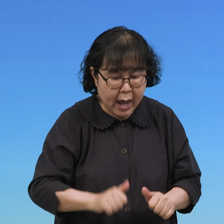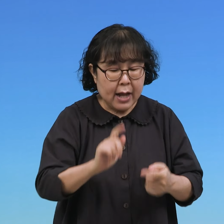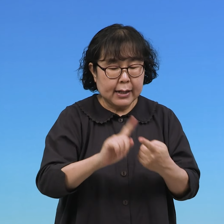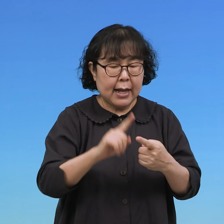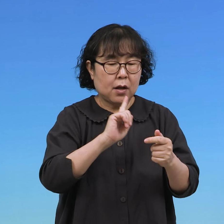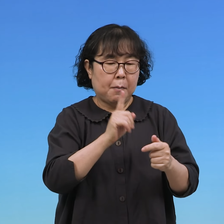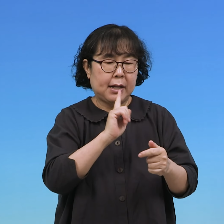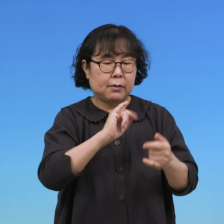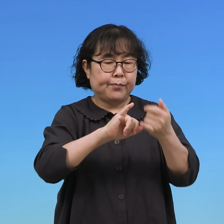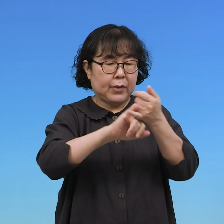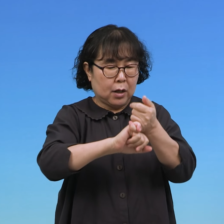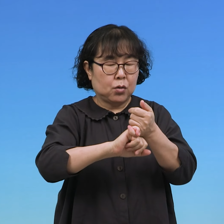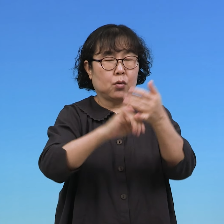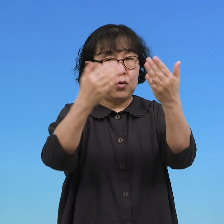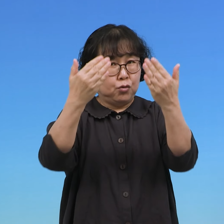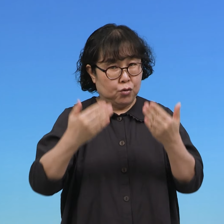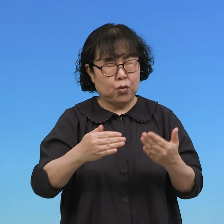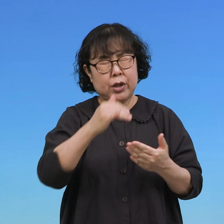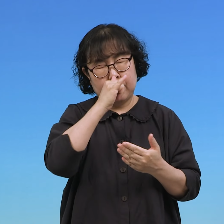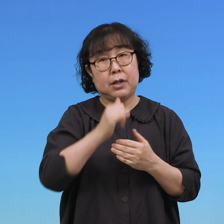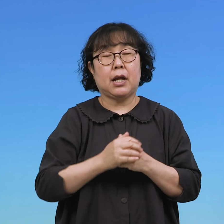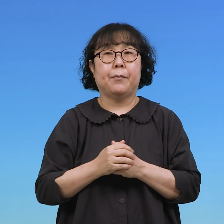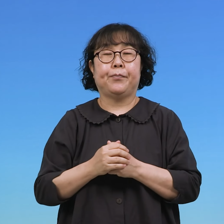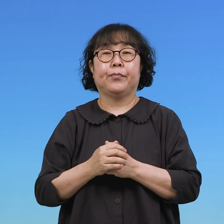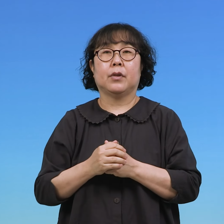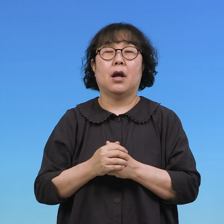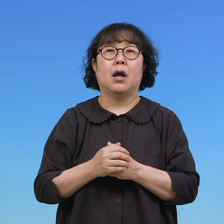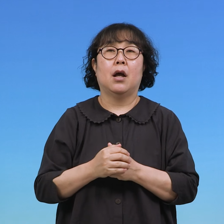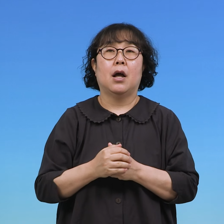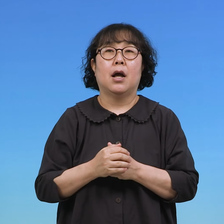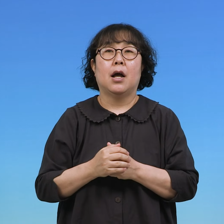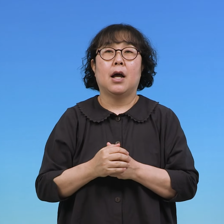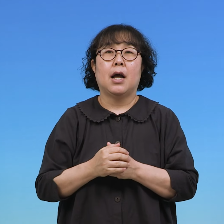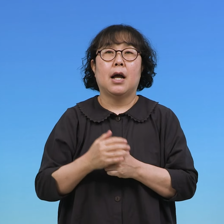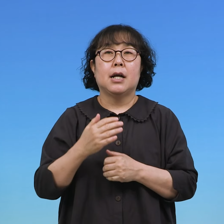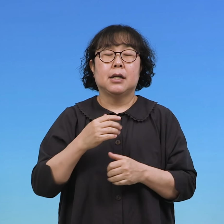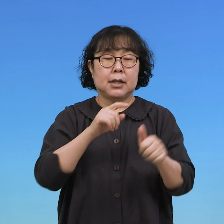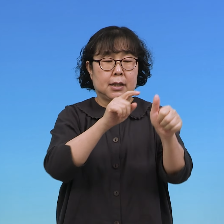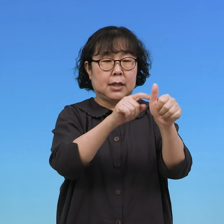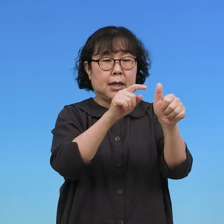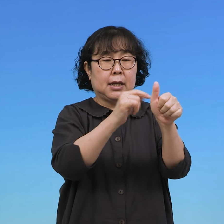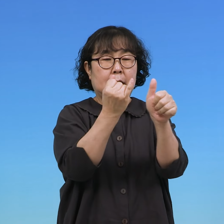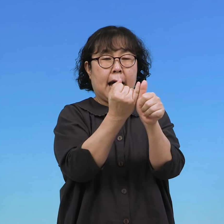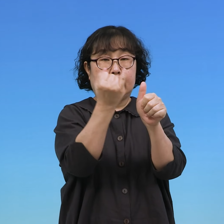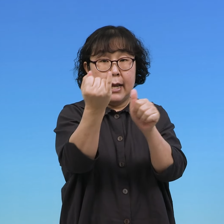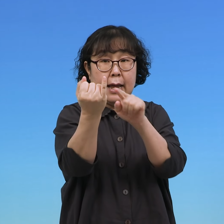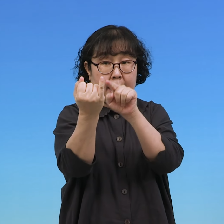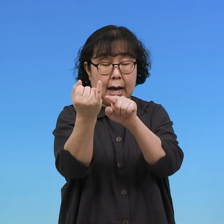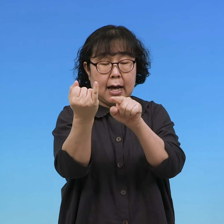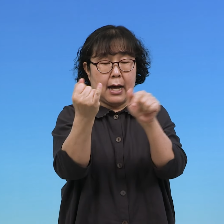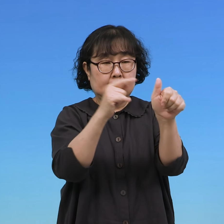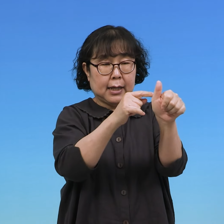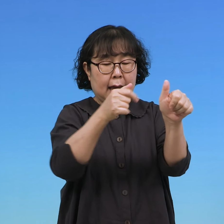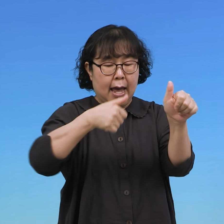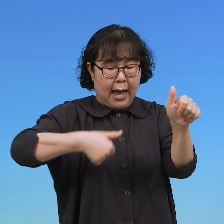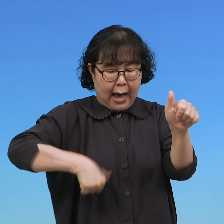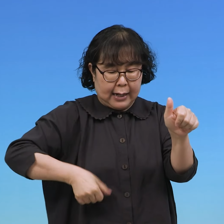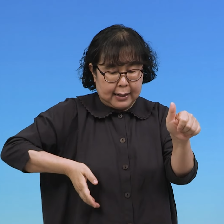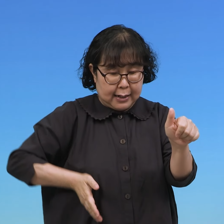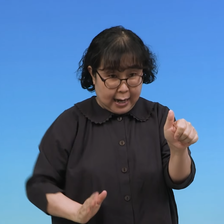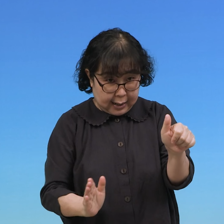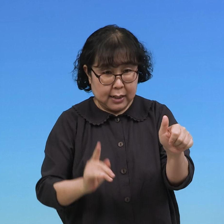본문 19절도 마찬가지입니다. 하나님이 이르시되 아니라 내 아내 사라가 내게 아들을 낳으리니 너는 그